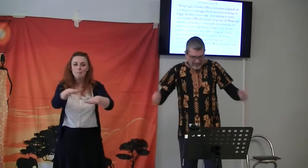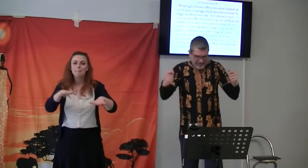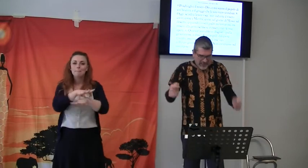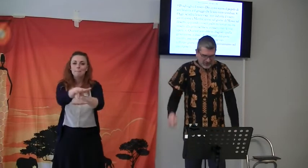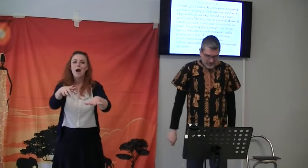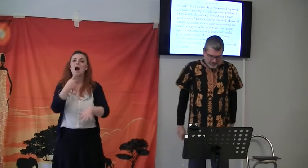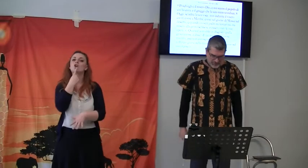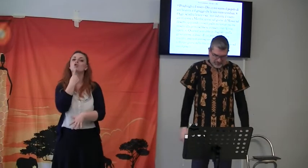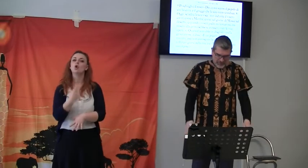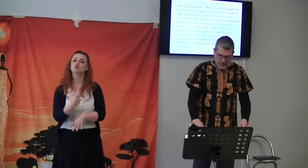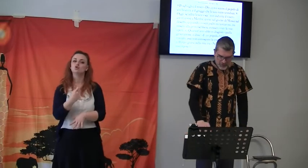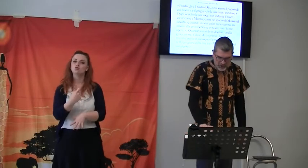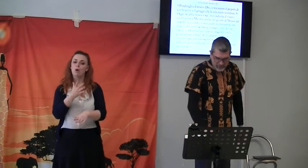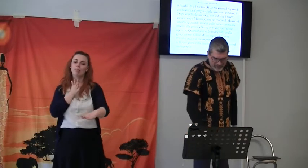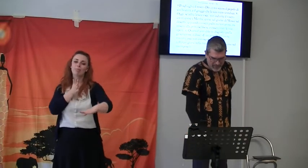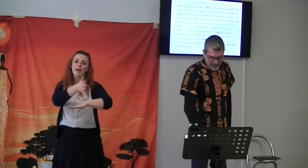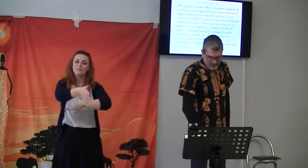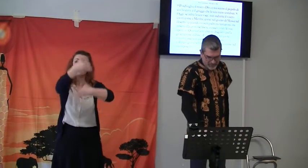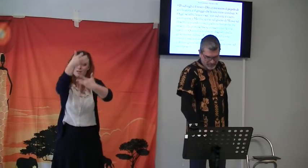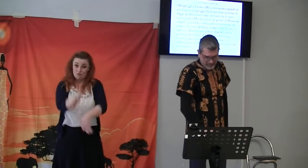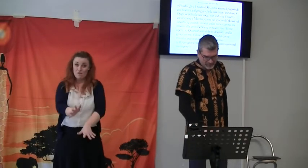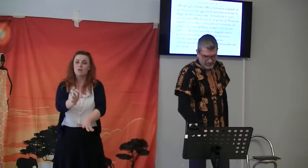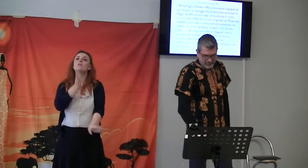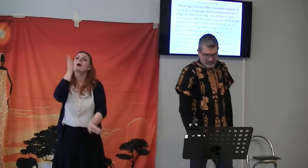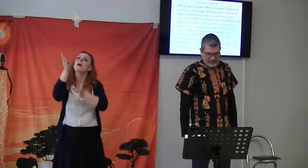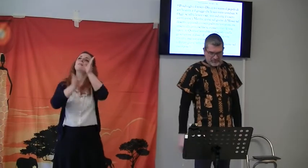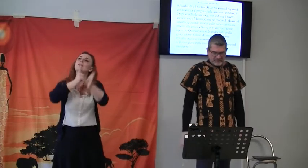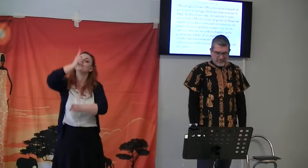Hanno cantato: nessuno è come te.